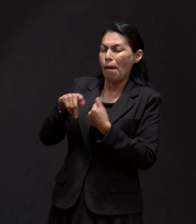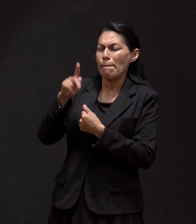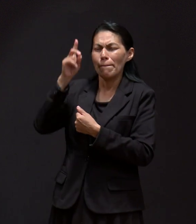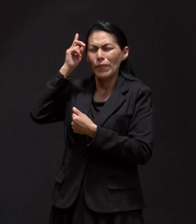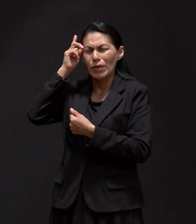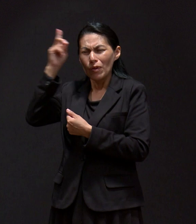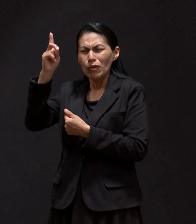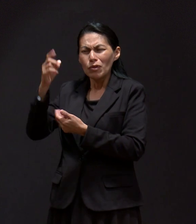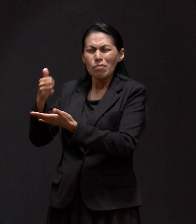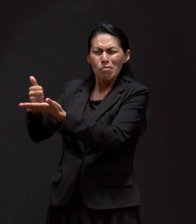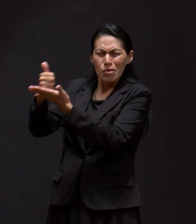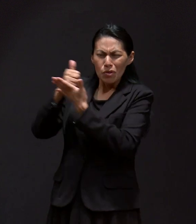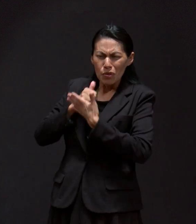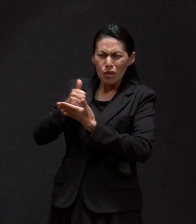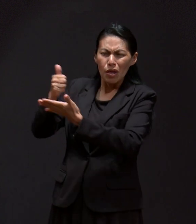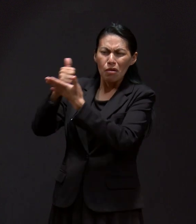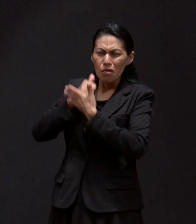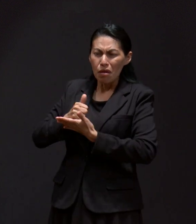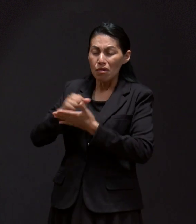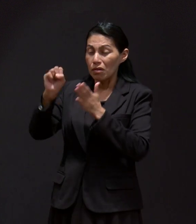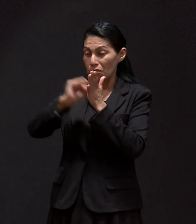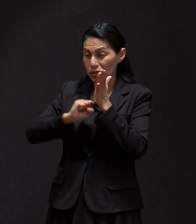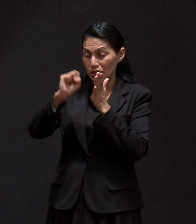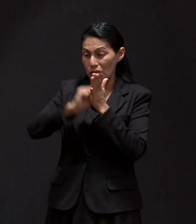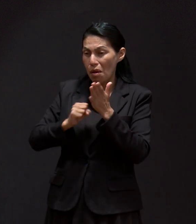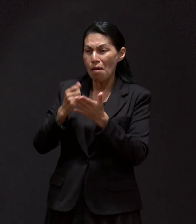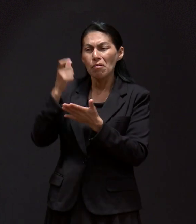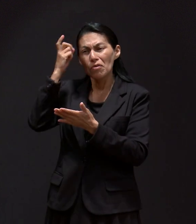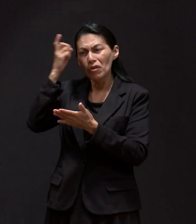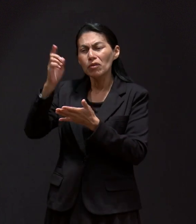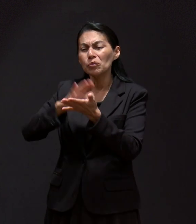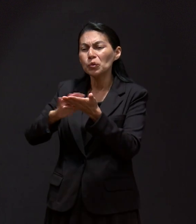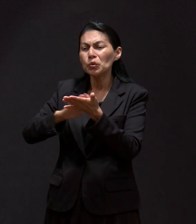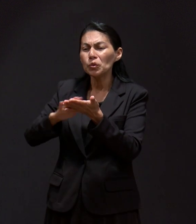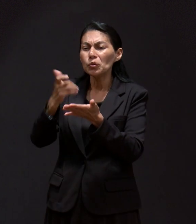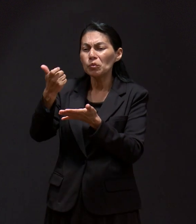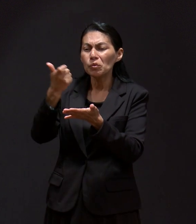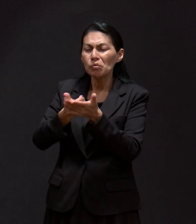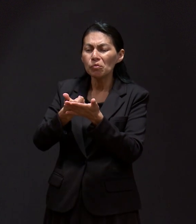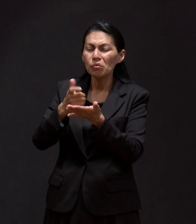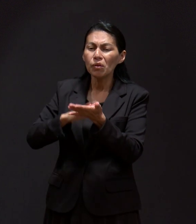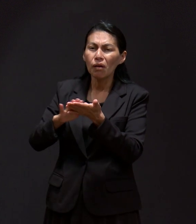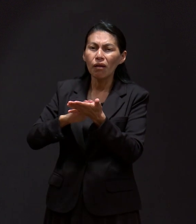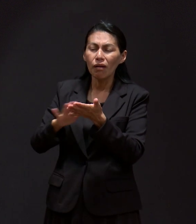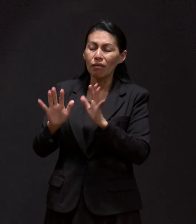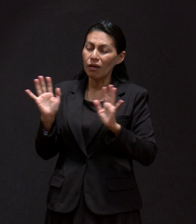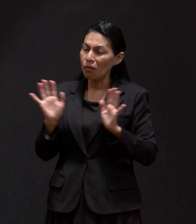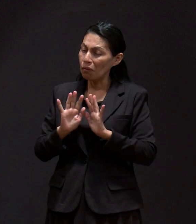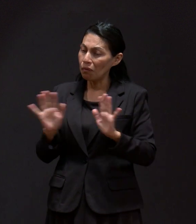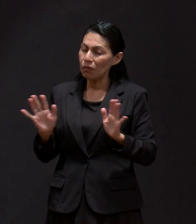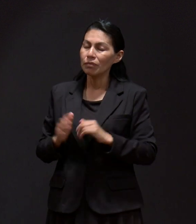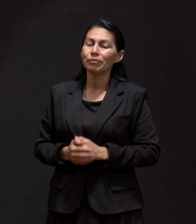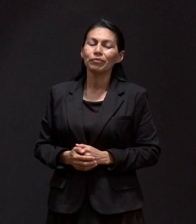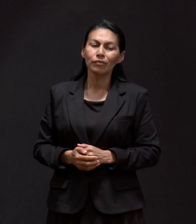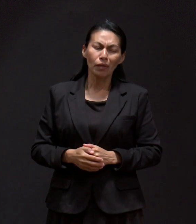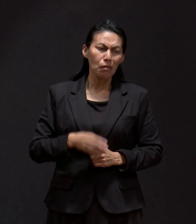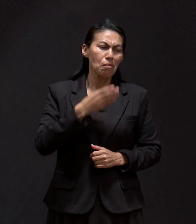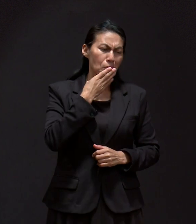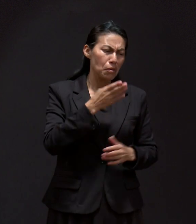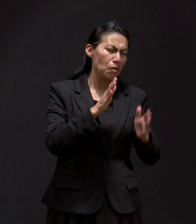lo sacó adelante y suplió cada semestre amén amén que ha llegado a hacer para ti